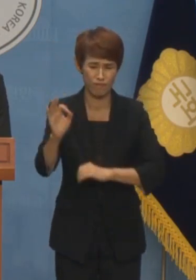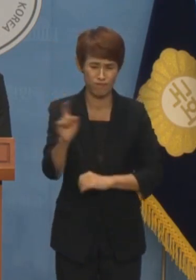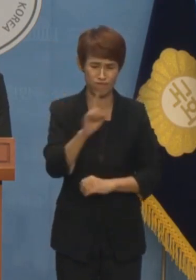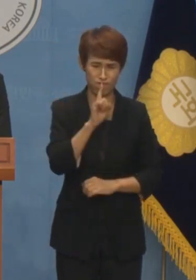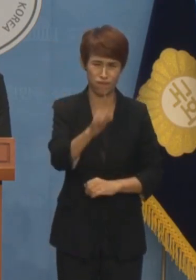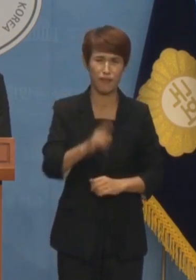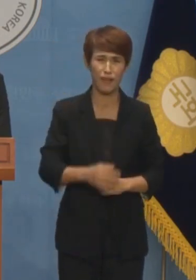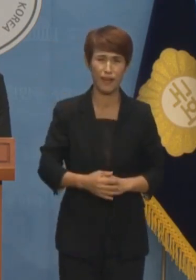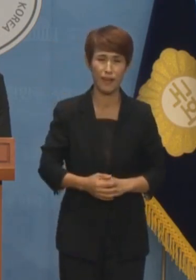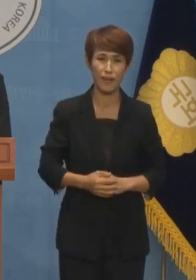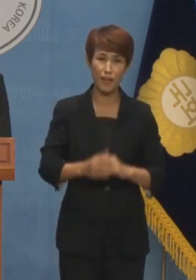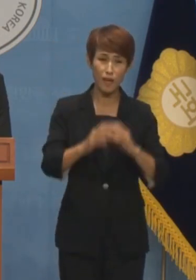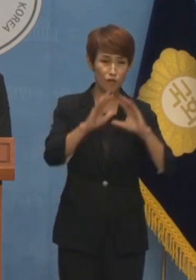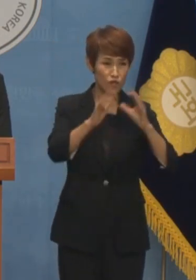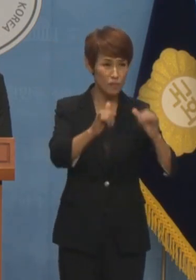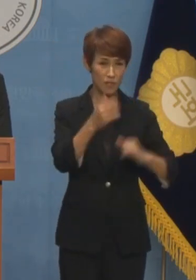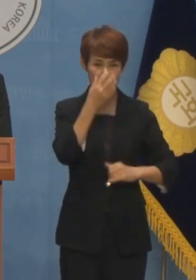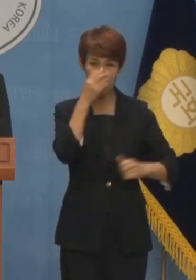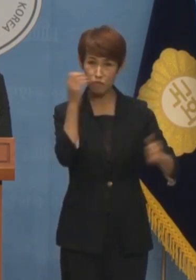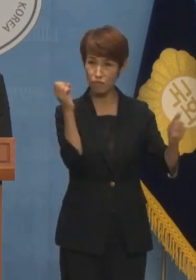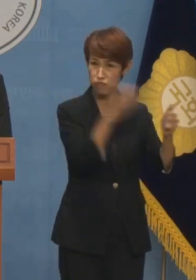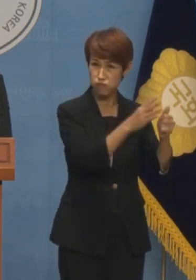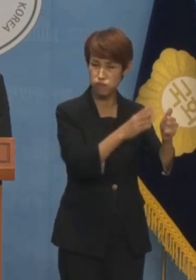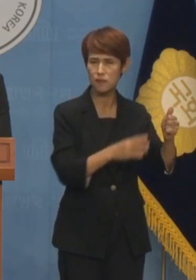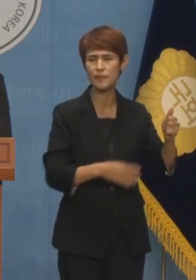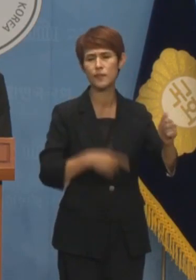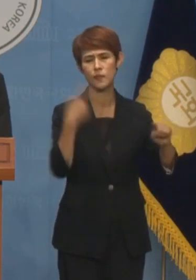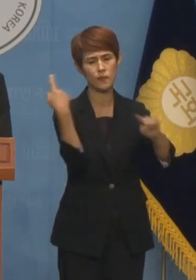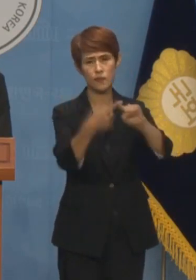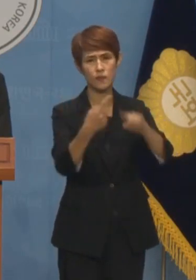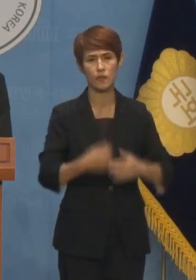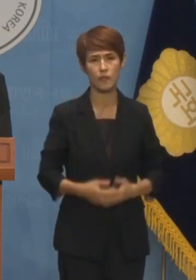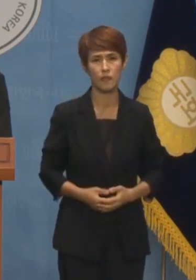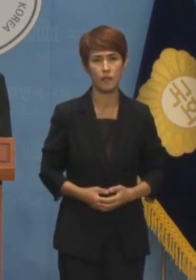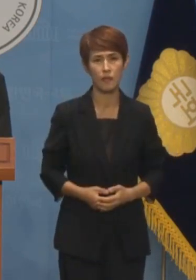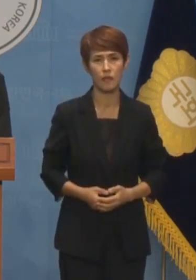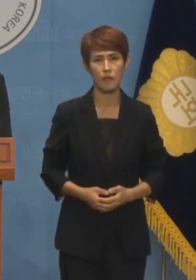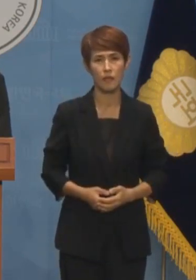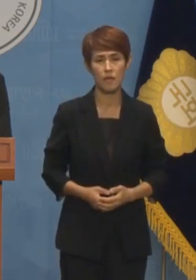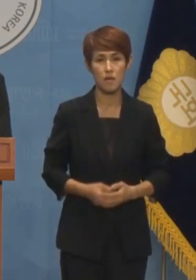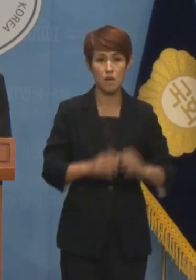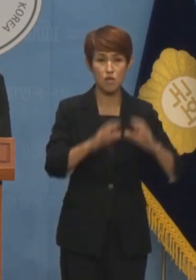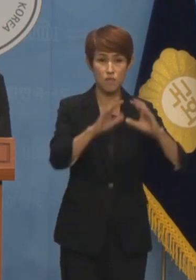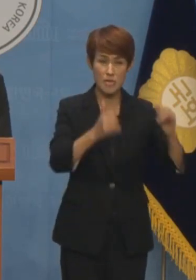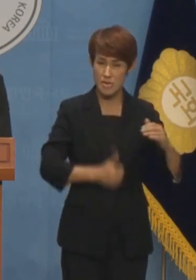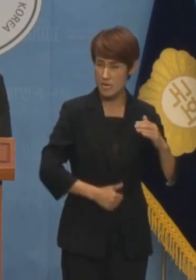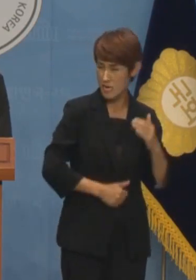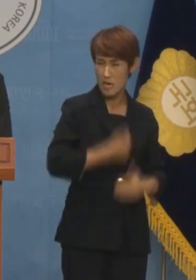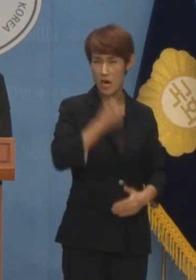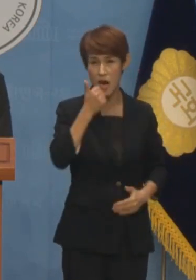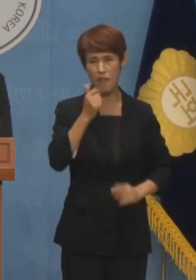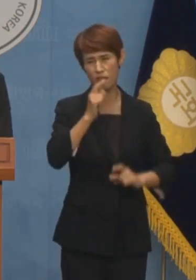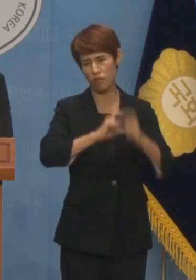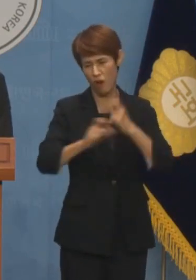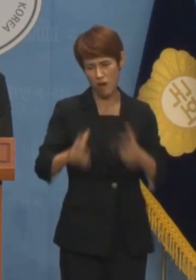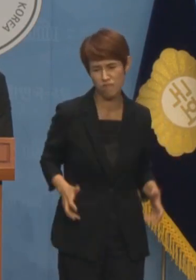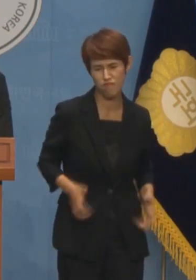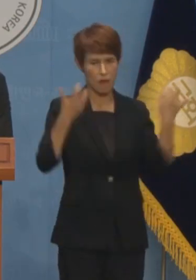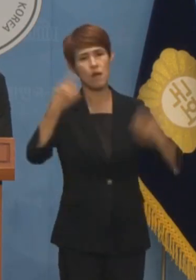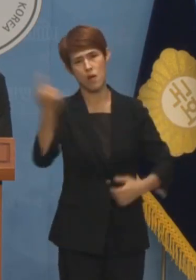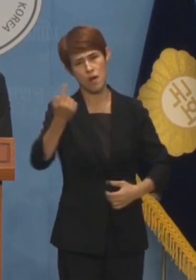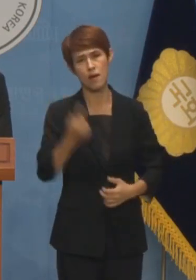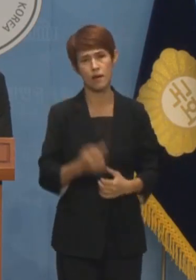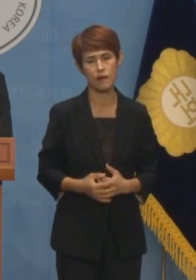그야말로 우리 국민에 대한 모욕이고 능멸입니다. 불같은 분노에 기름만 끼얹을